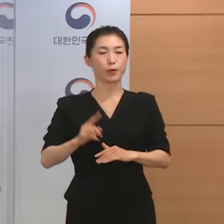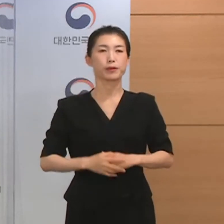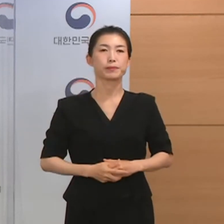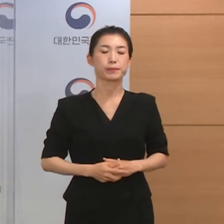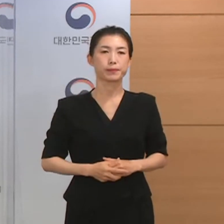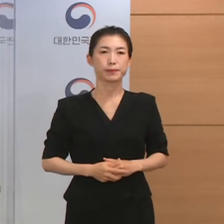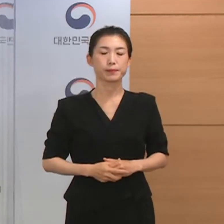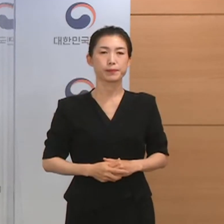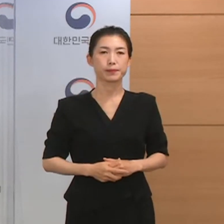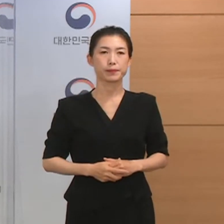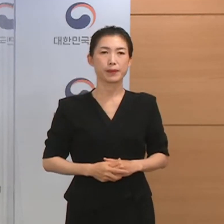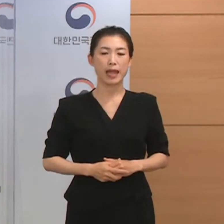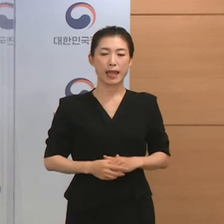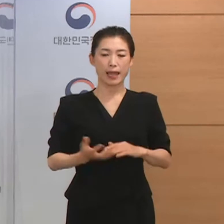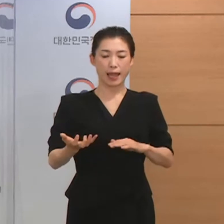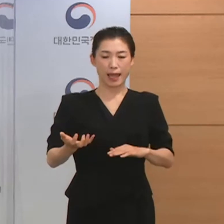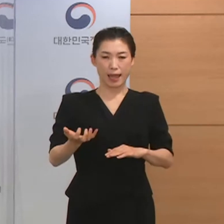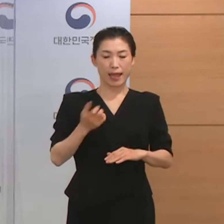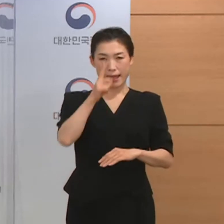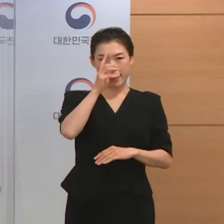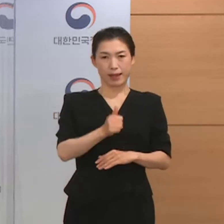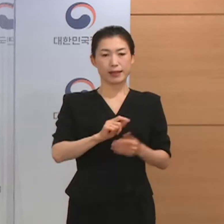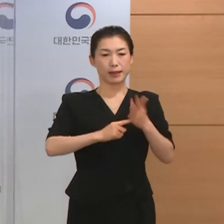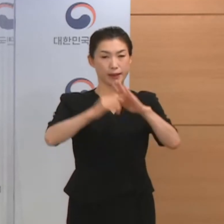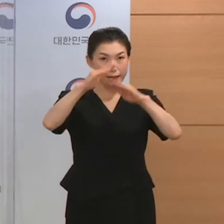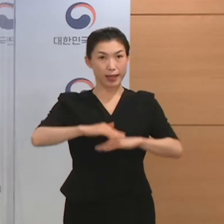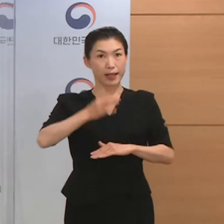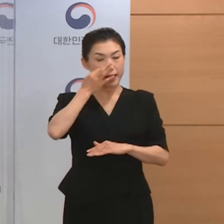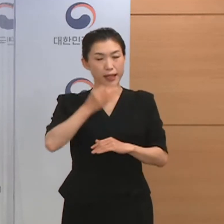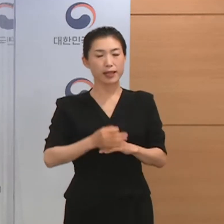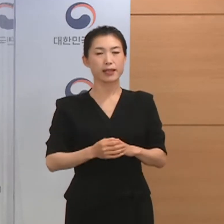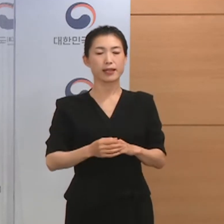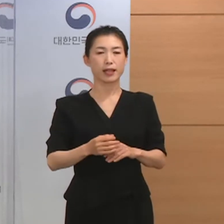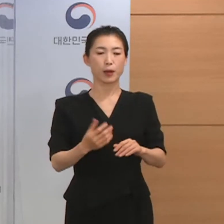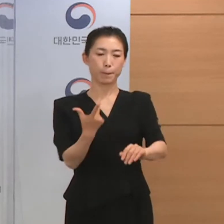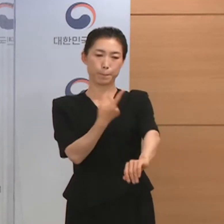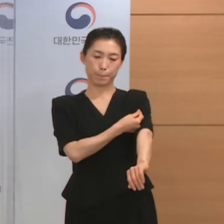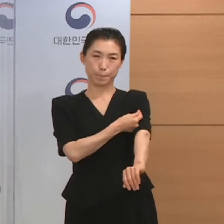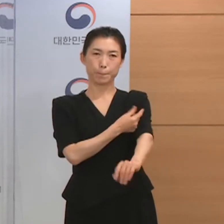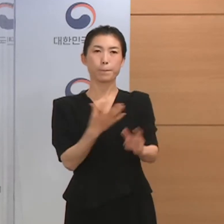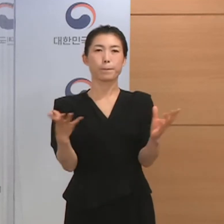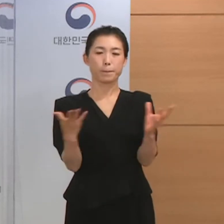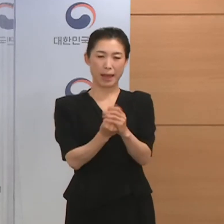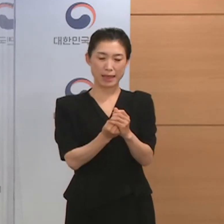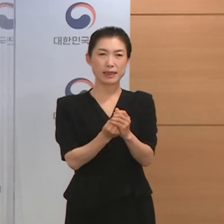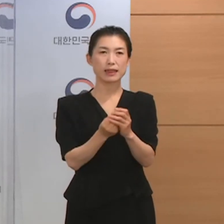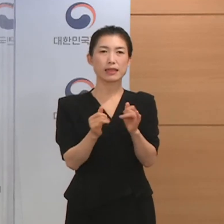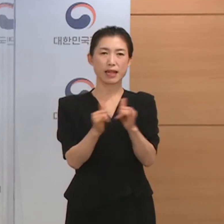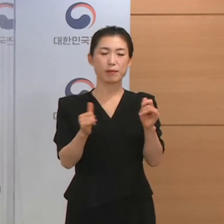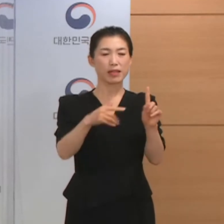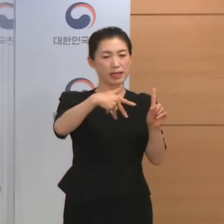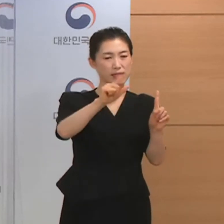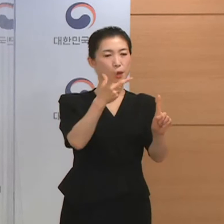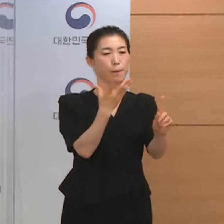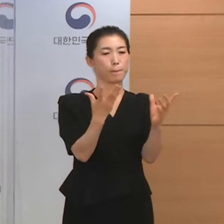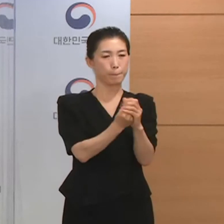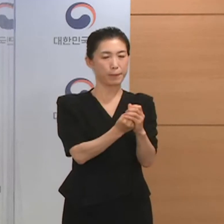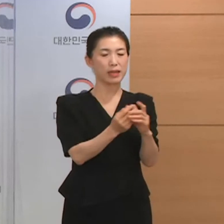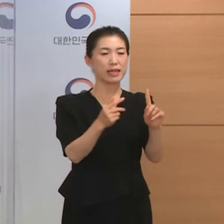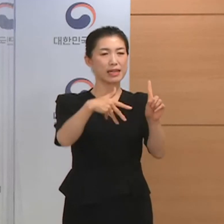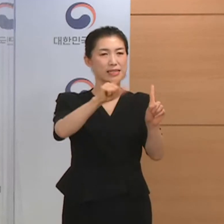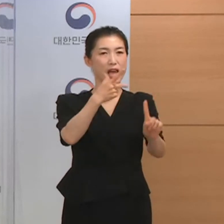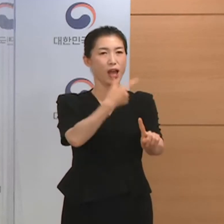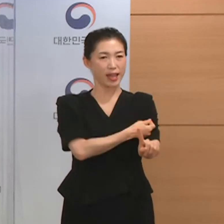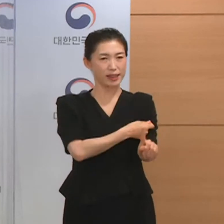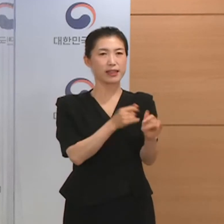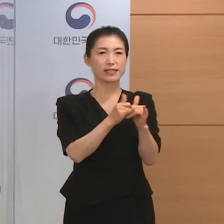발표한 내용들을 보시면 아시겠지만 접종 완료에 따라서 이 각종 방역수칙의 조정이 일어나는 부분들은 1차